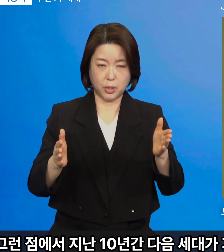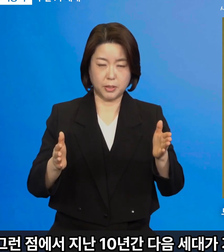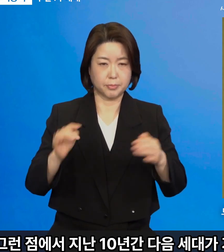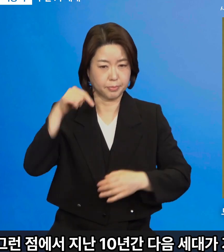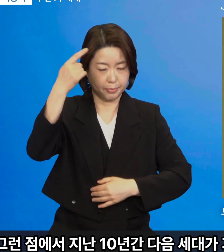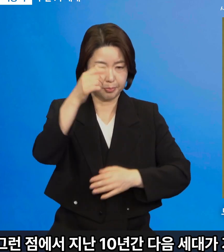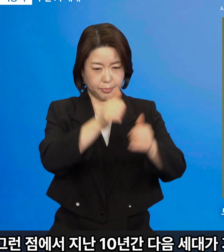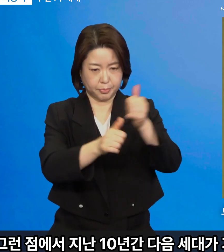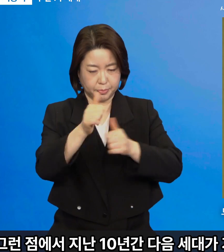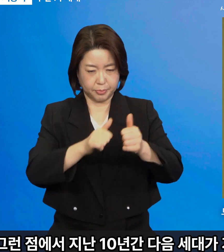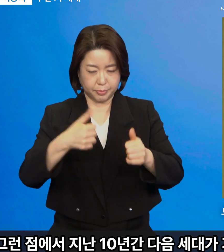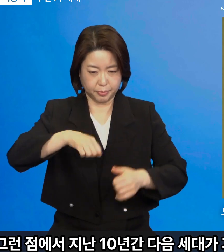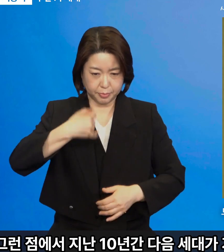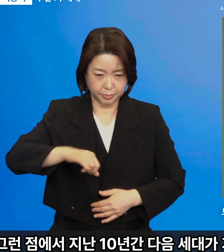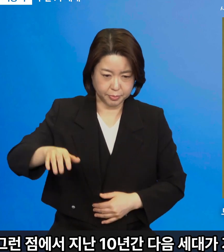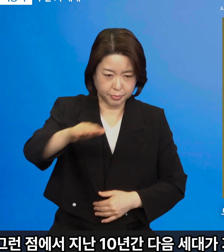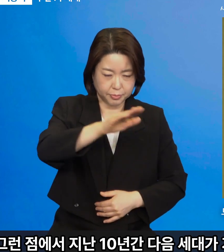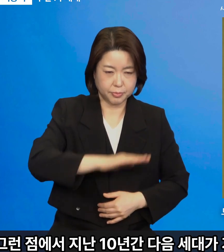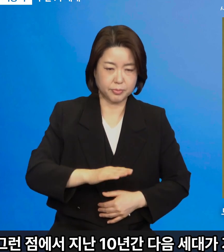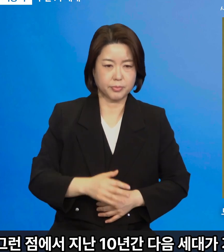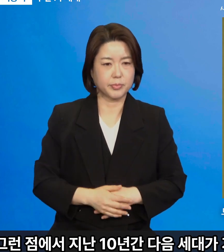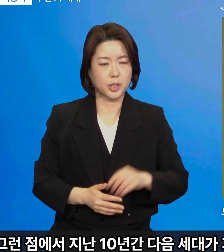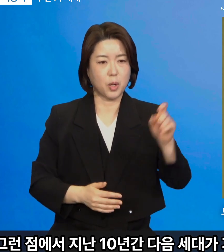50%가 떠나갔다고 했어요. 통계상.